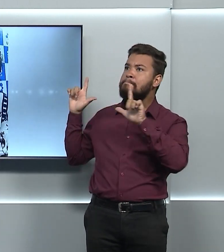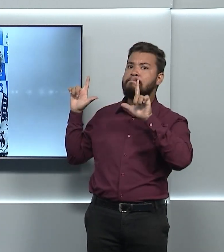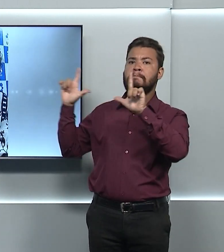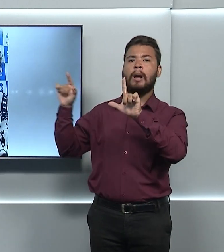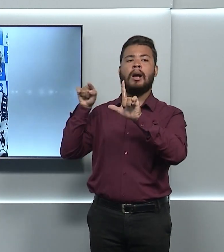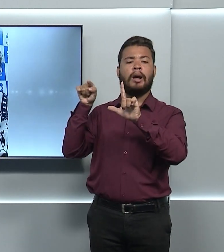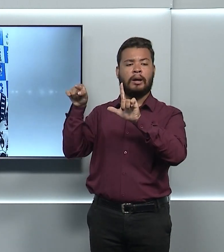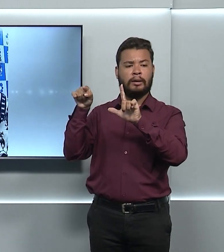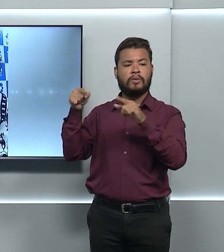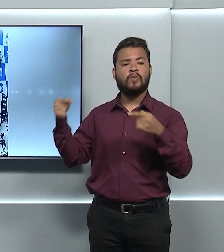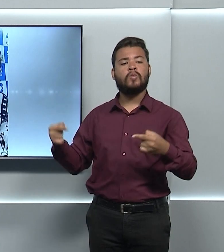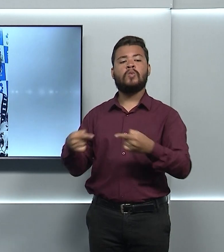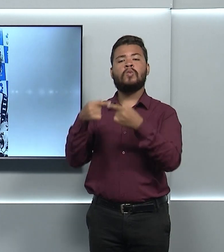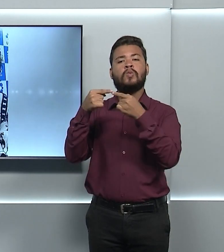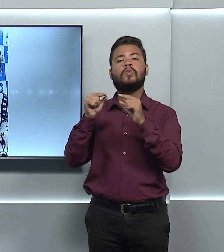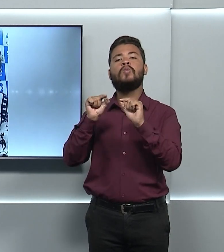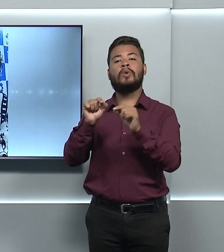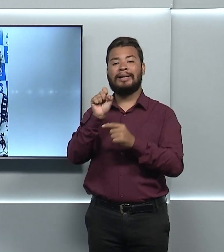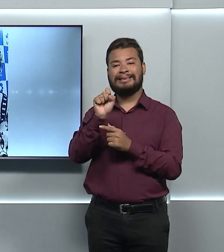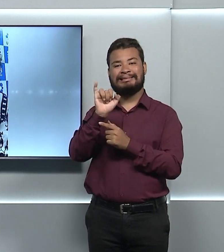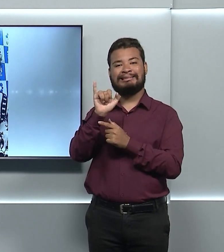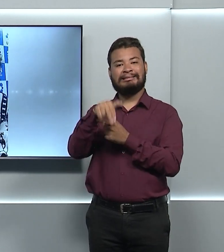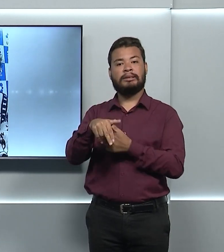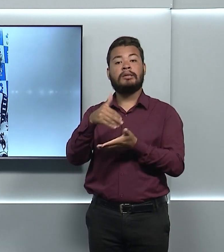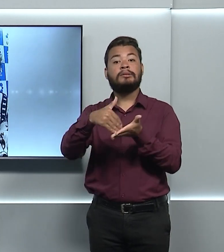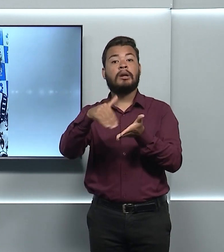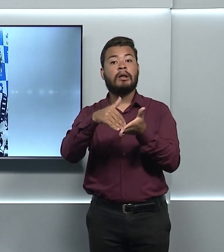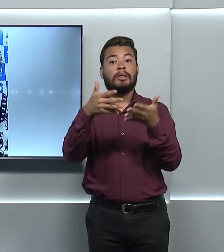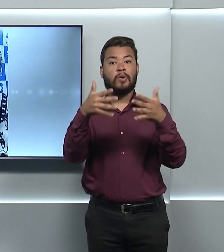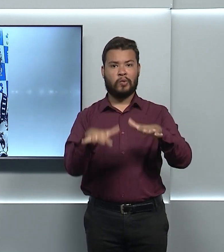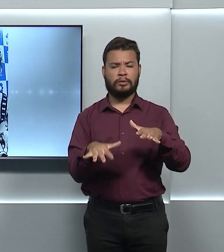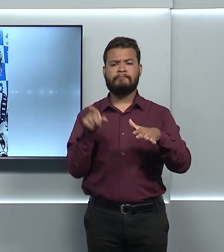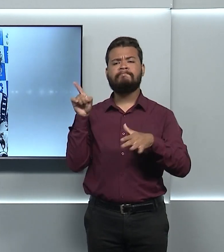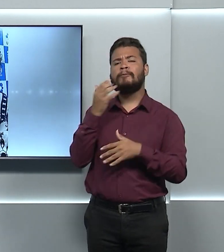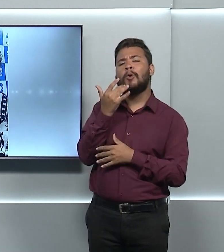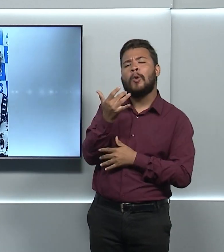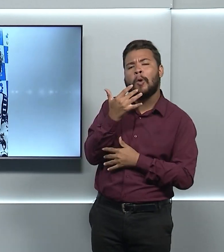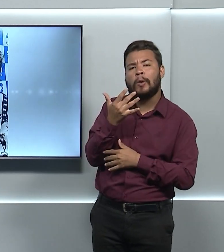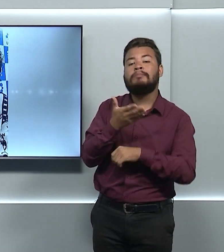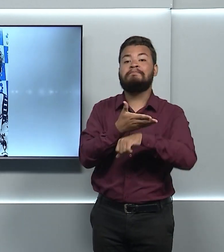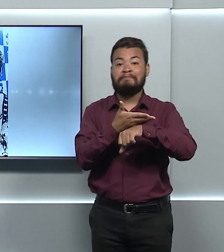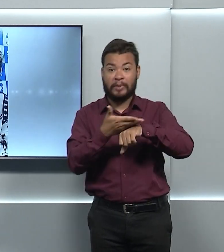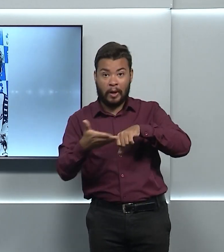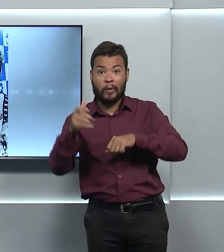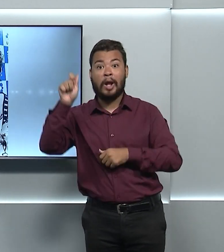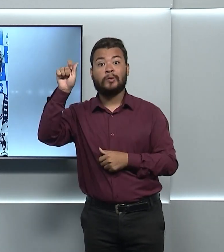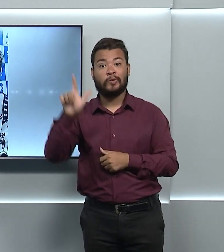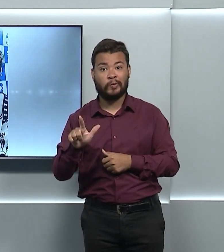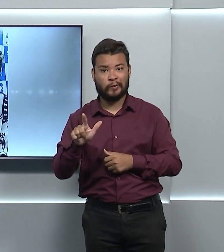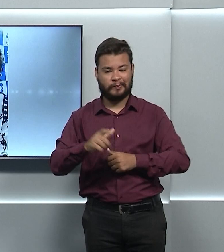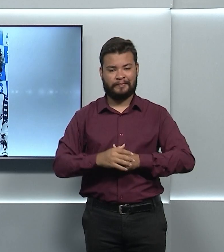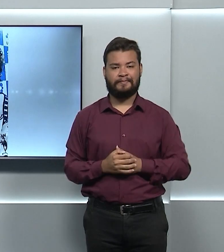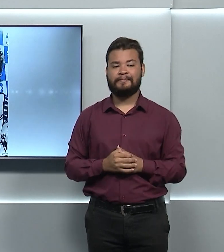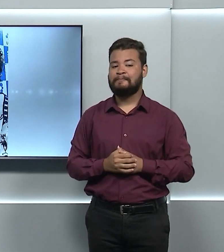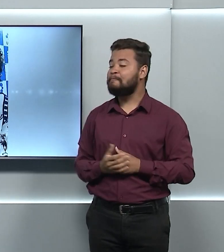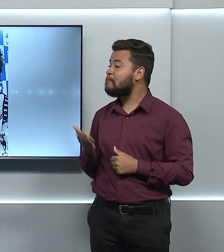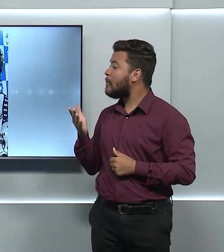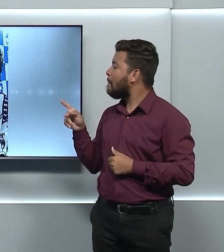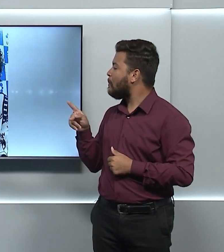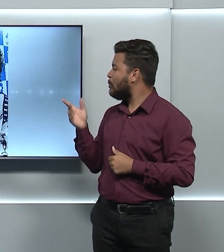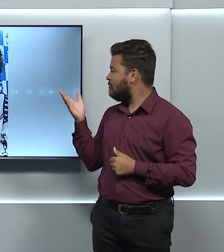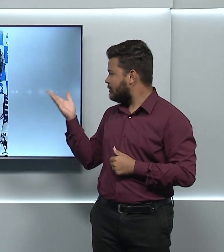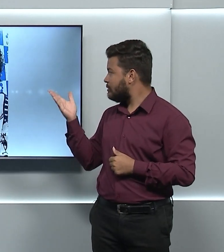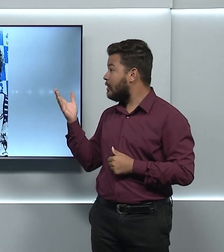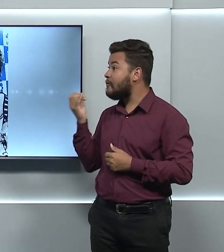que identifica a Secretaria de Inclusão nas cores branco e azul. Bom, professora, vamos começar então com a informação